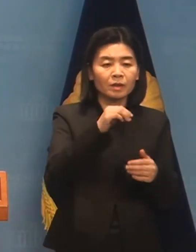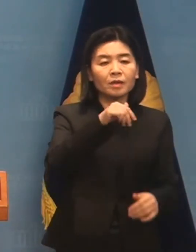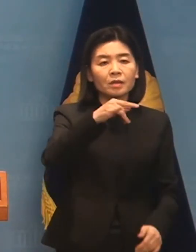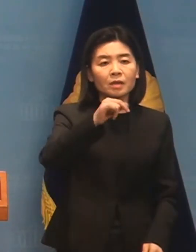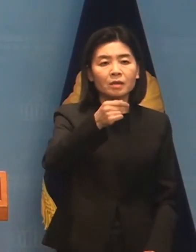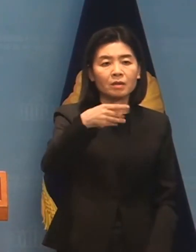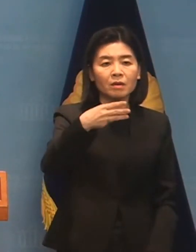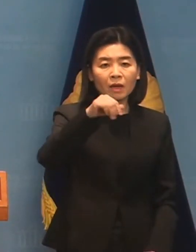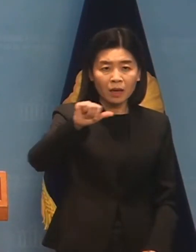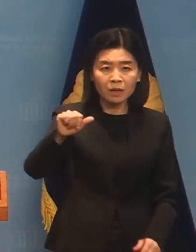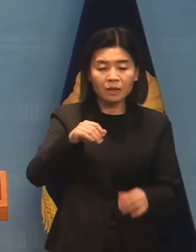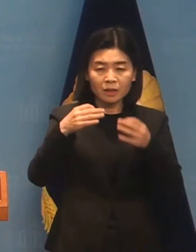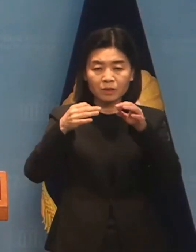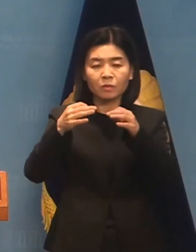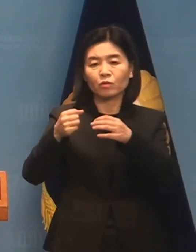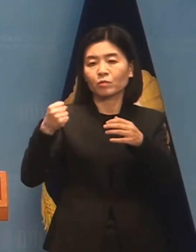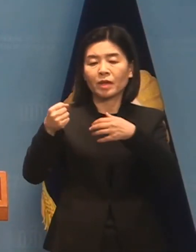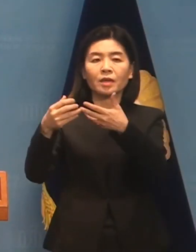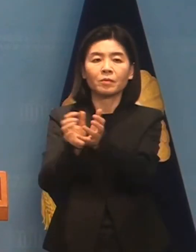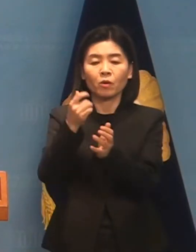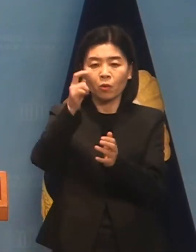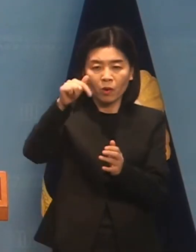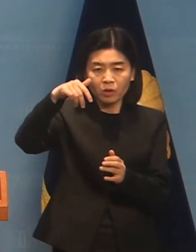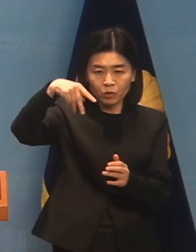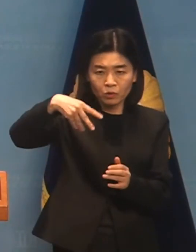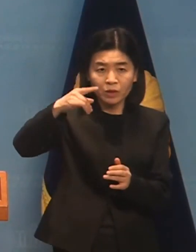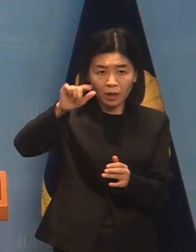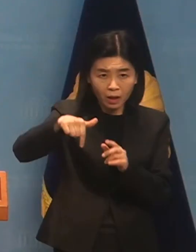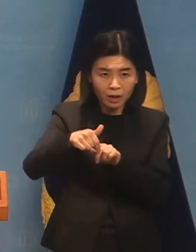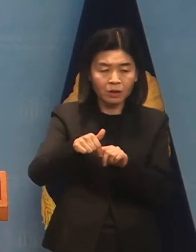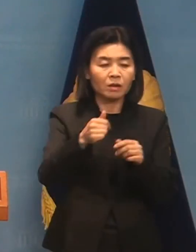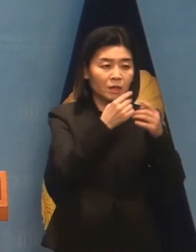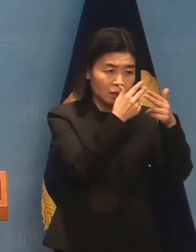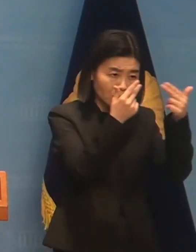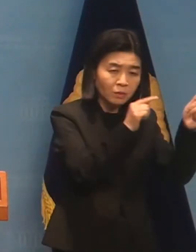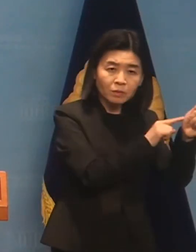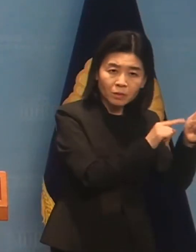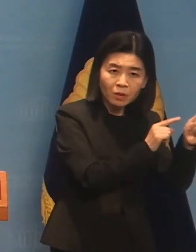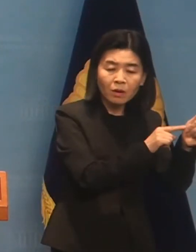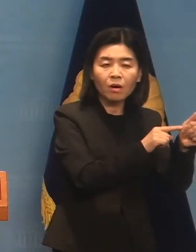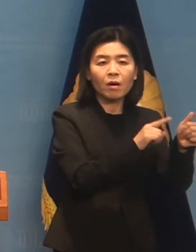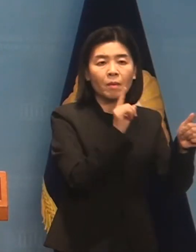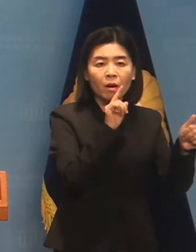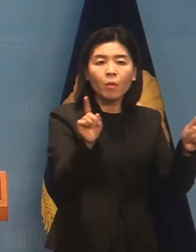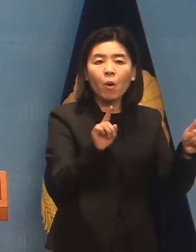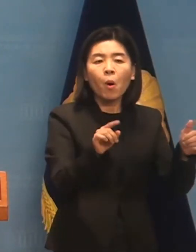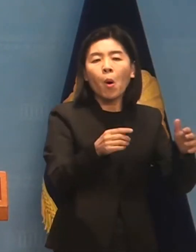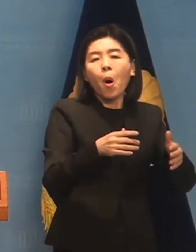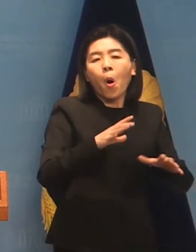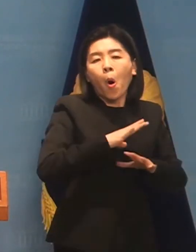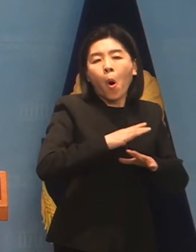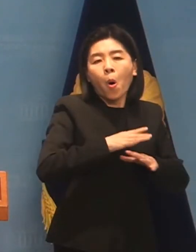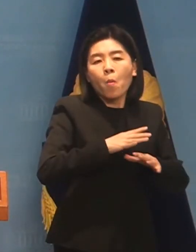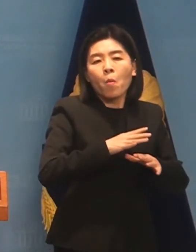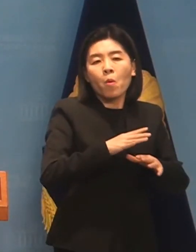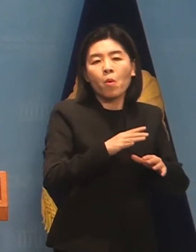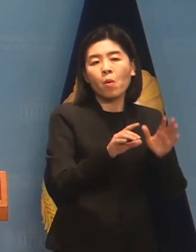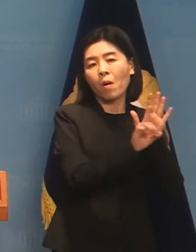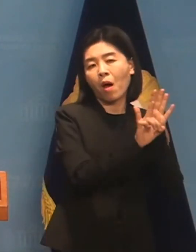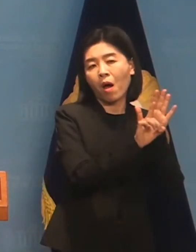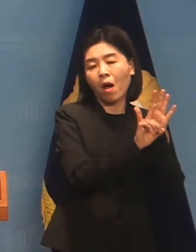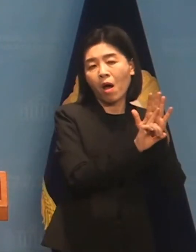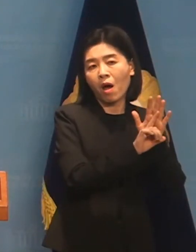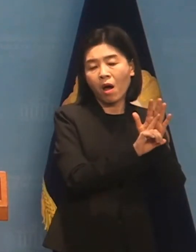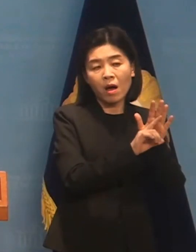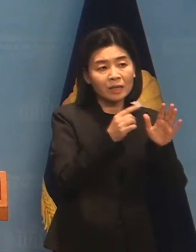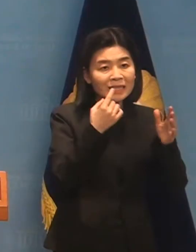출연한 국민의힘 박규택 의원은 더불어민주당 이재명 대선 후보를 대상으로 이재명 후보가 공포 마케팅을 갖고 계시는 것 같다.